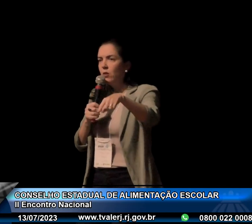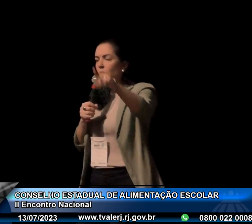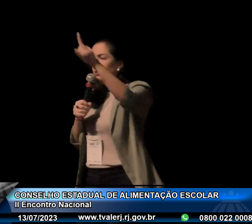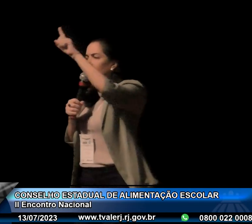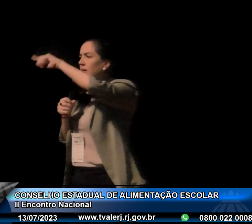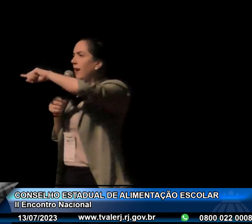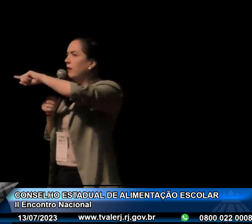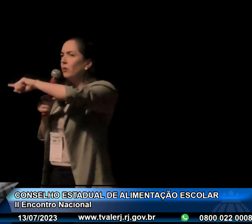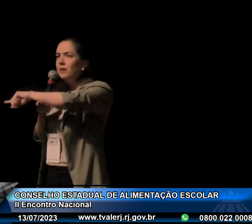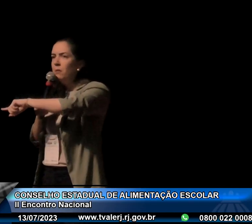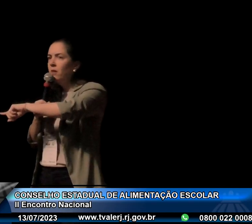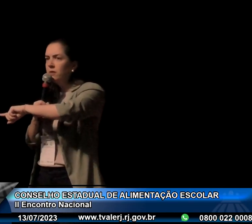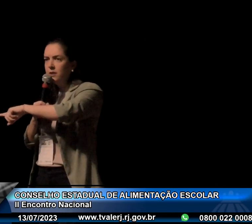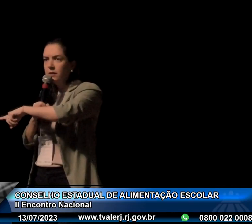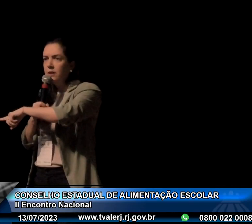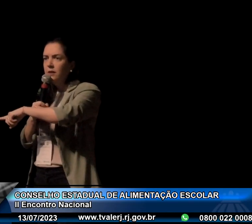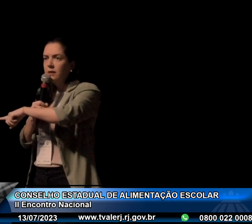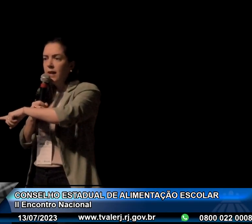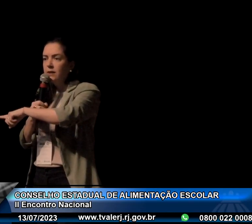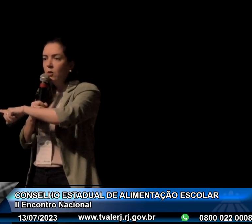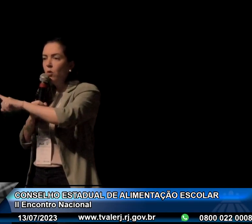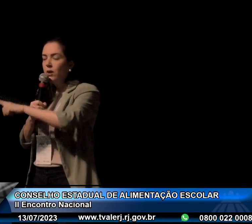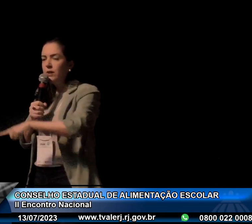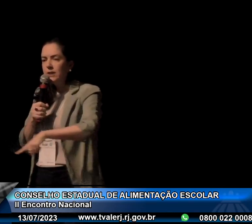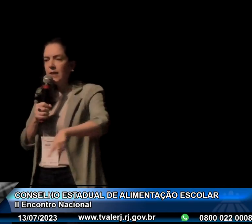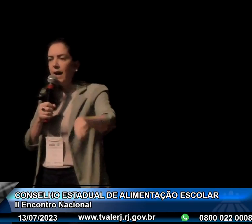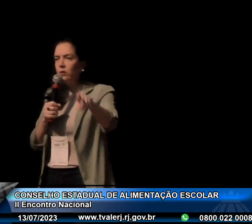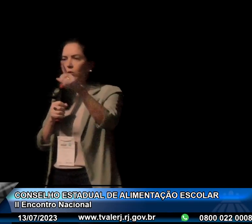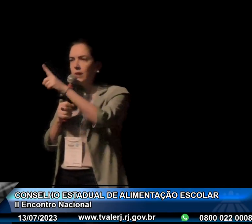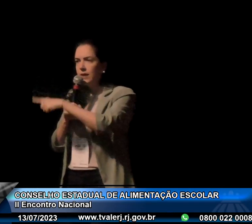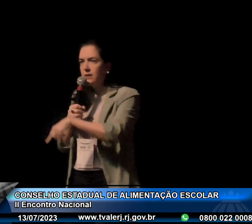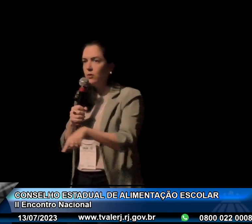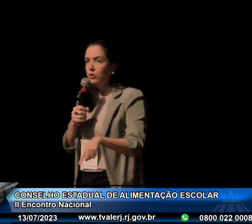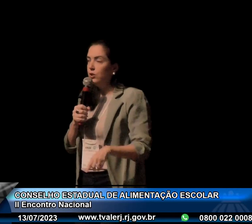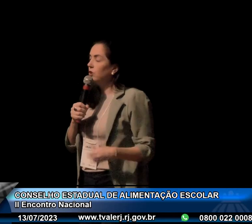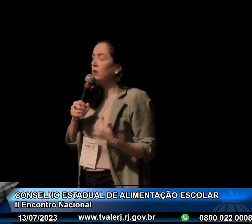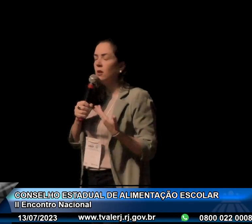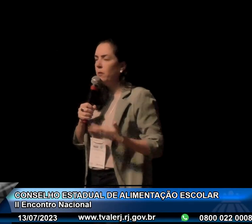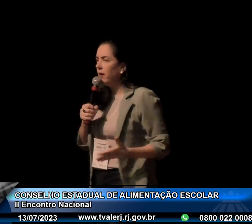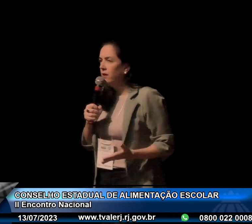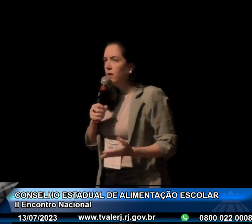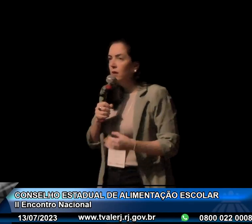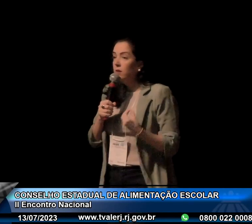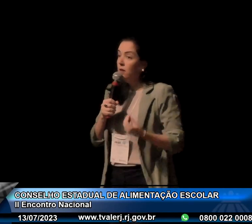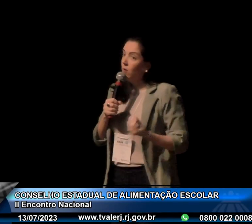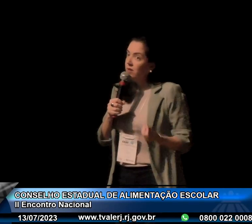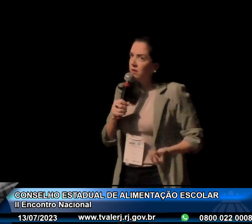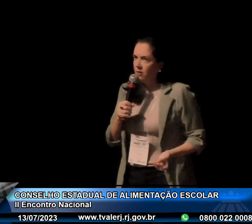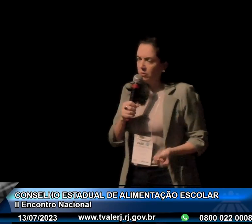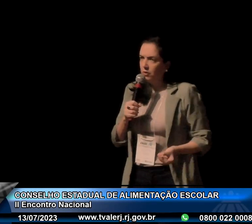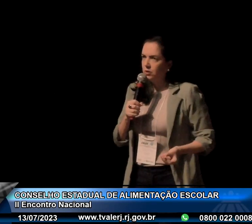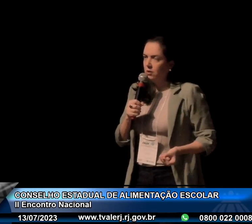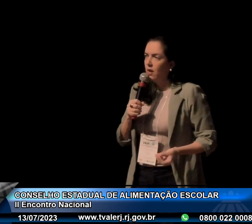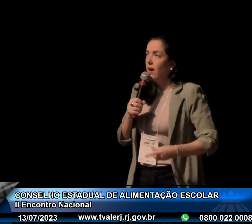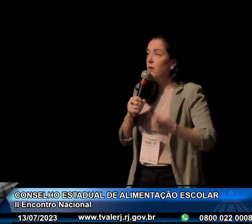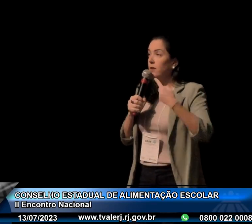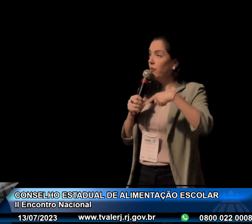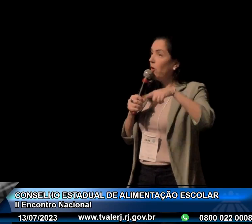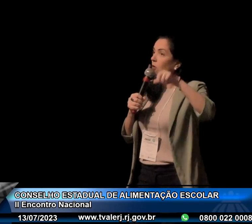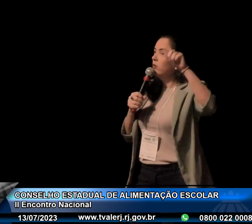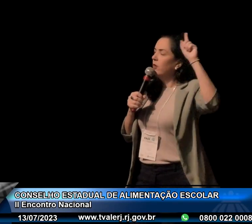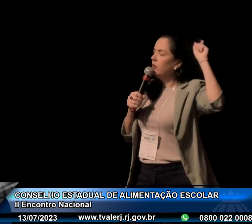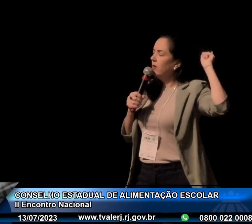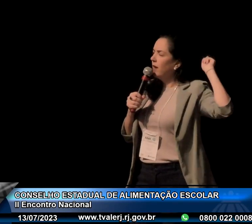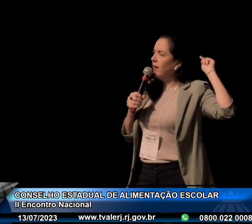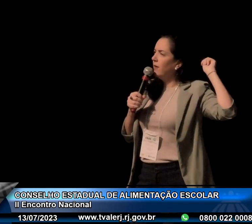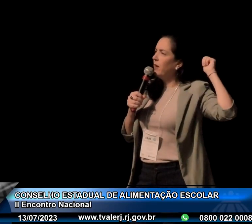para dar conta do que é a tua demanda né então organizar toda essa logística também não é simples aí